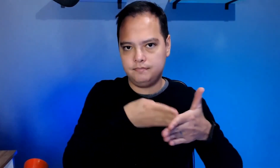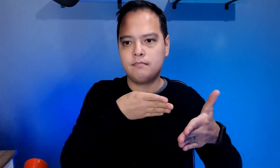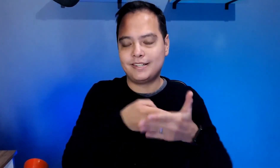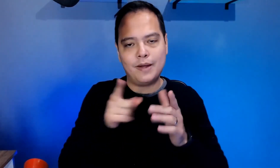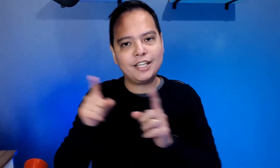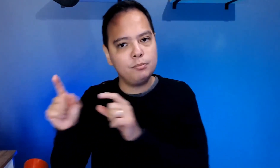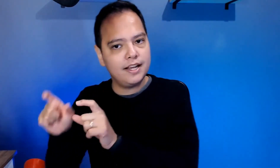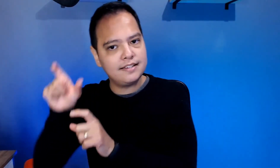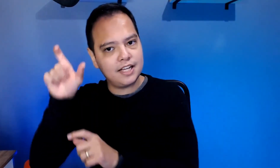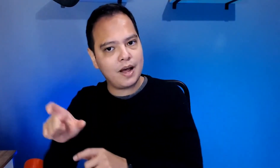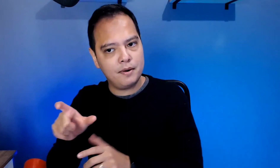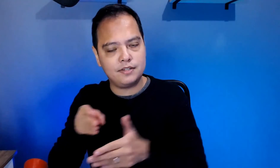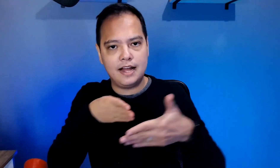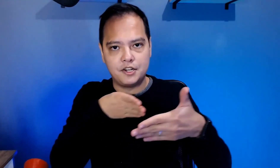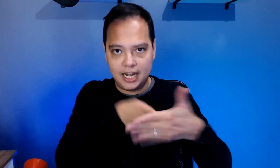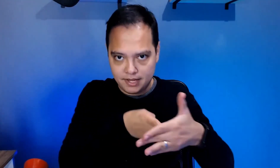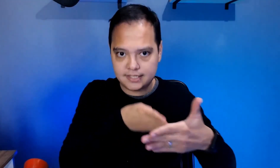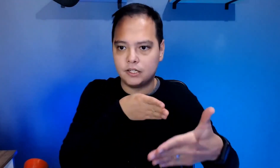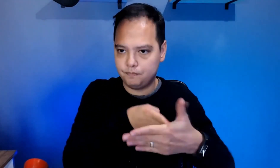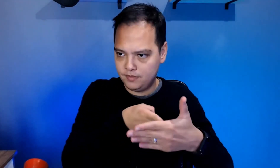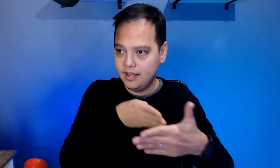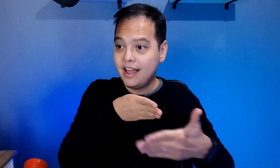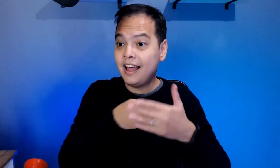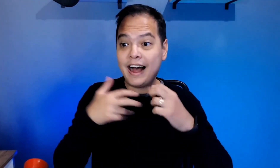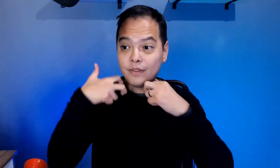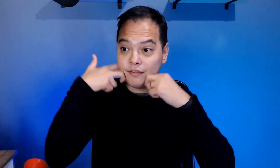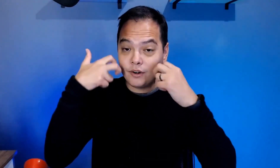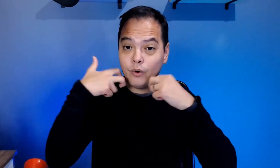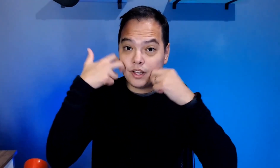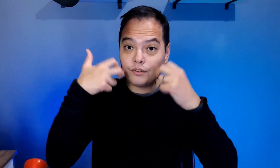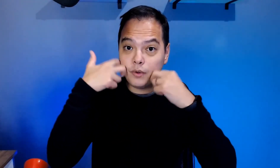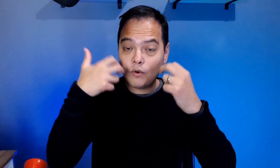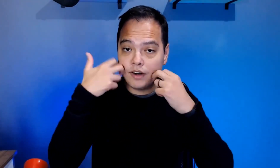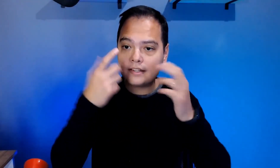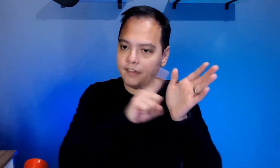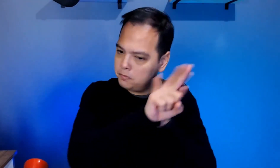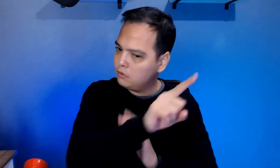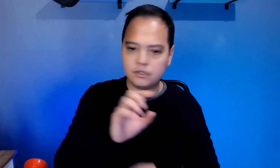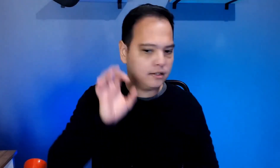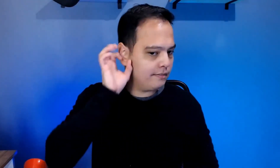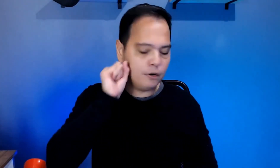não é a timidez em si, não é a personalidade, é a limitação. Aí eu tenho vergonha, eu não sei o que conversar. Faz pergunta, tanto para o ouvinte como para o